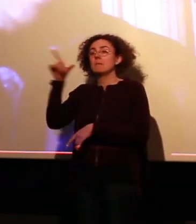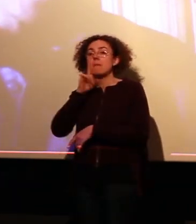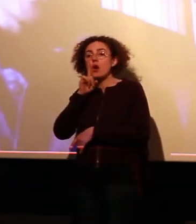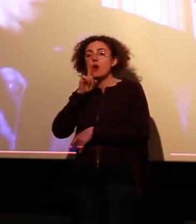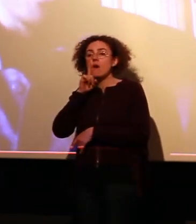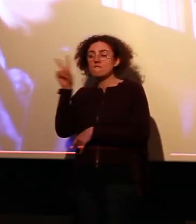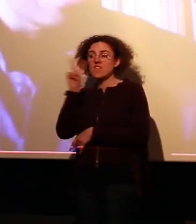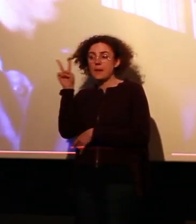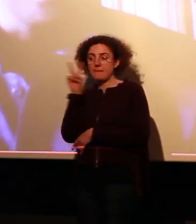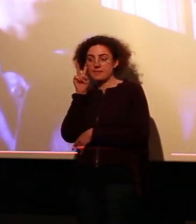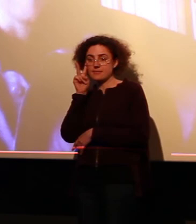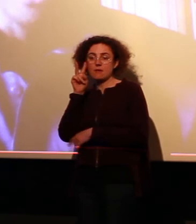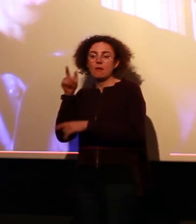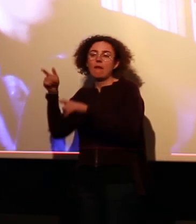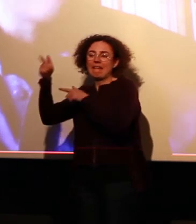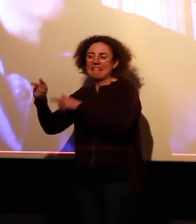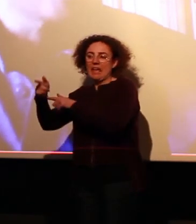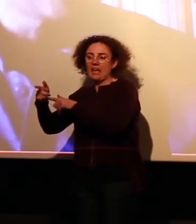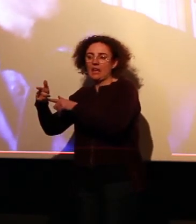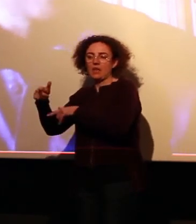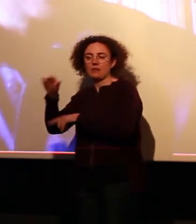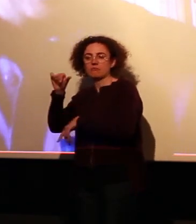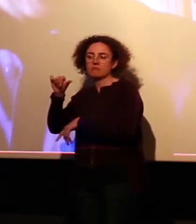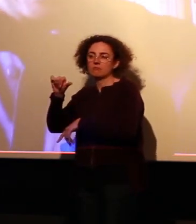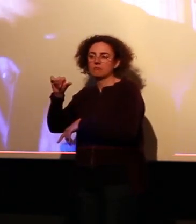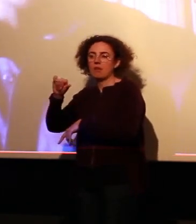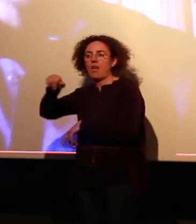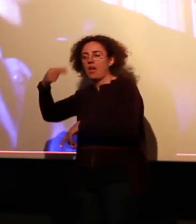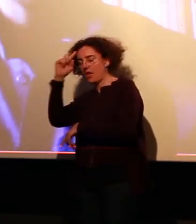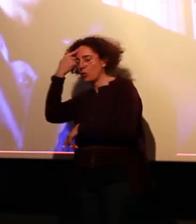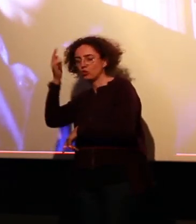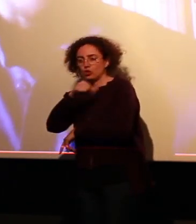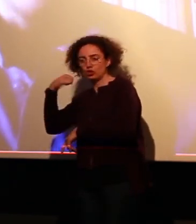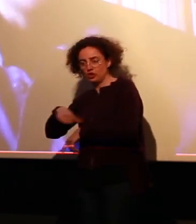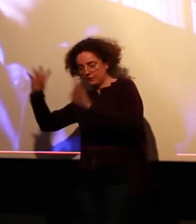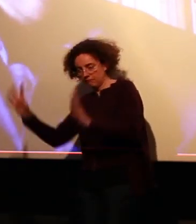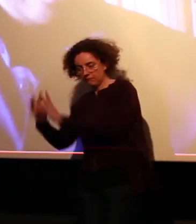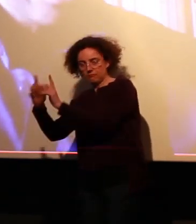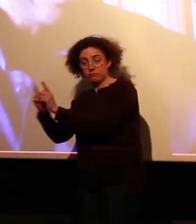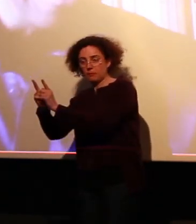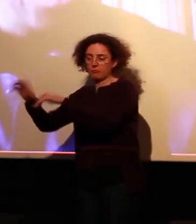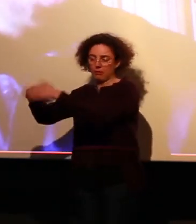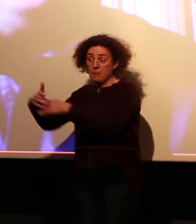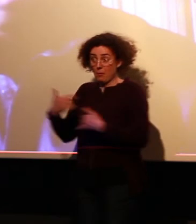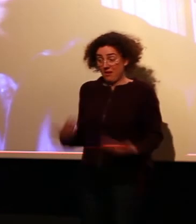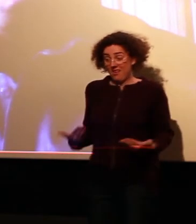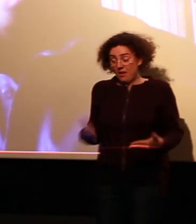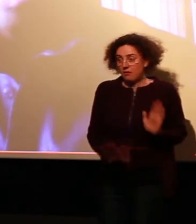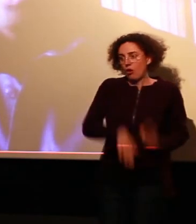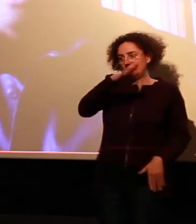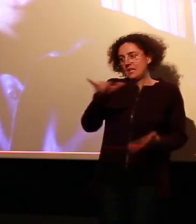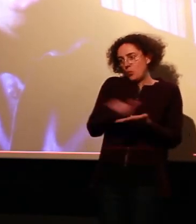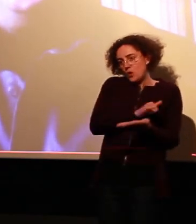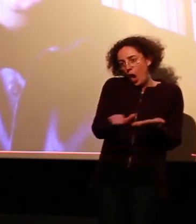actuellement, je réside à New York. Donc, vous voyez que j'ai un peu la bougeotte. Et j'ai grandi principalement à Paris, d'où mon accent un peu